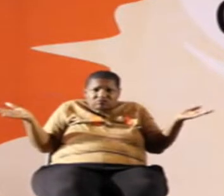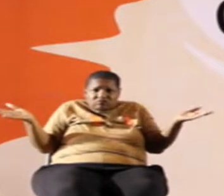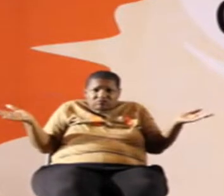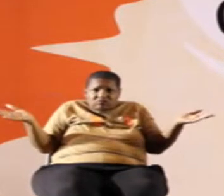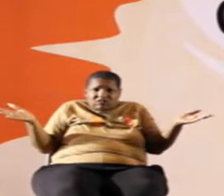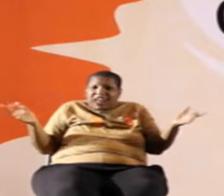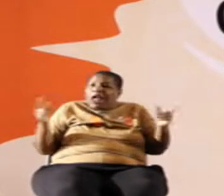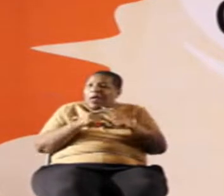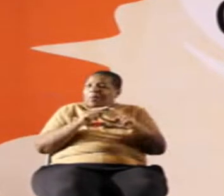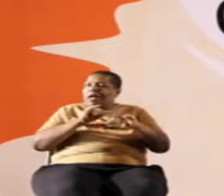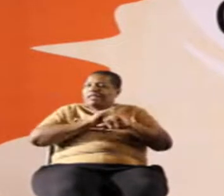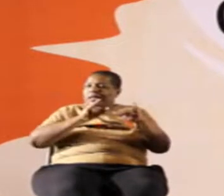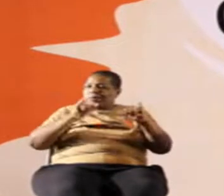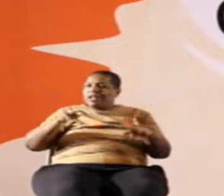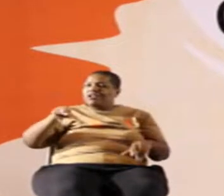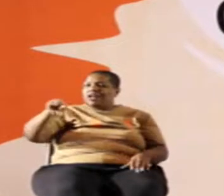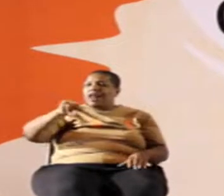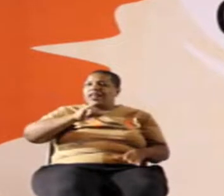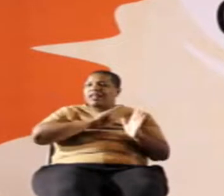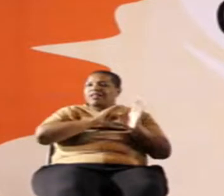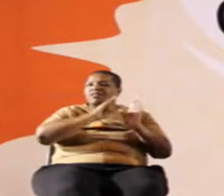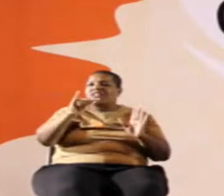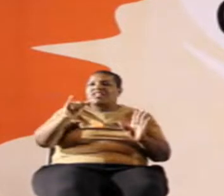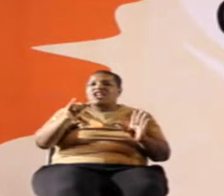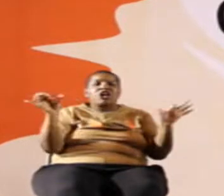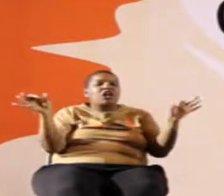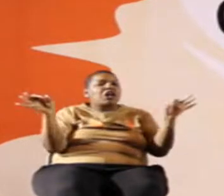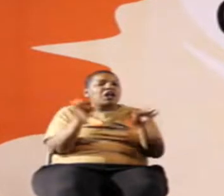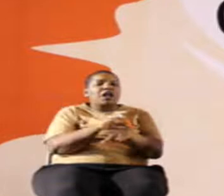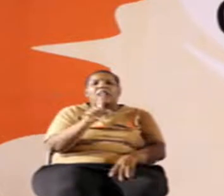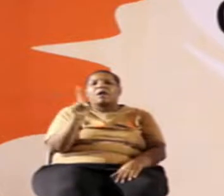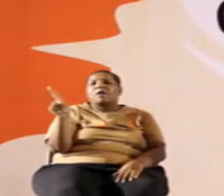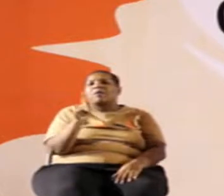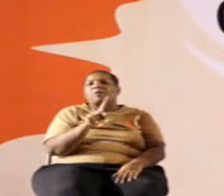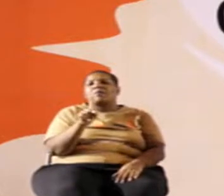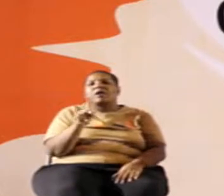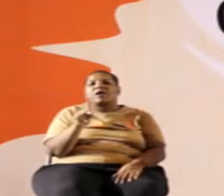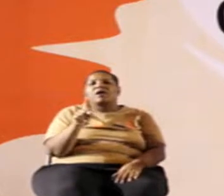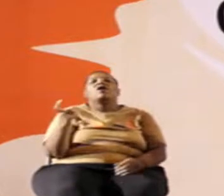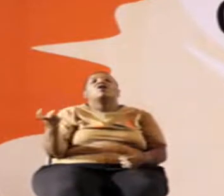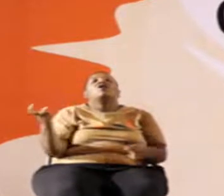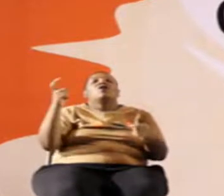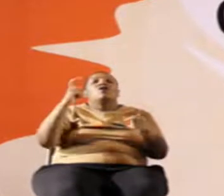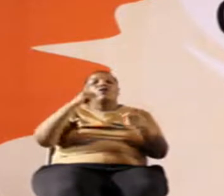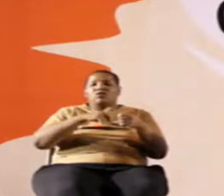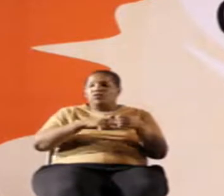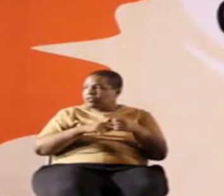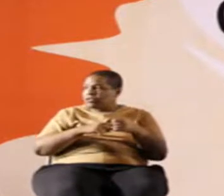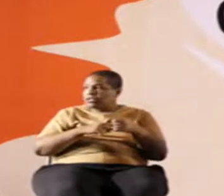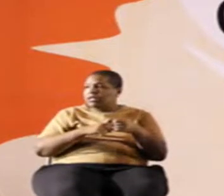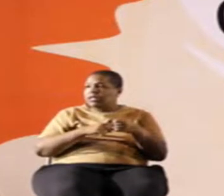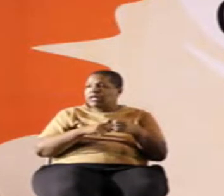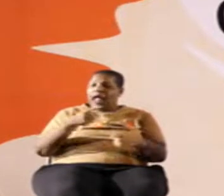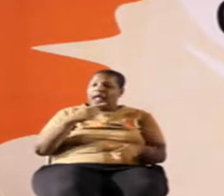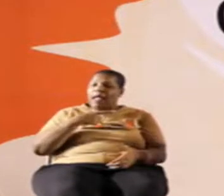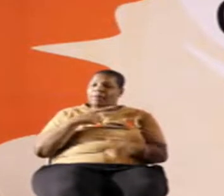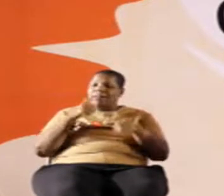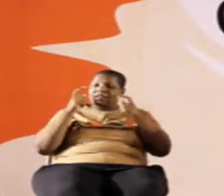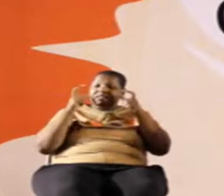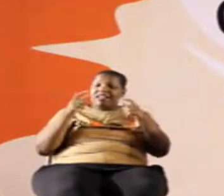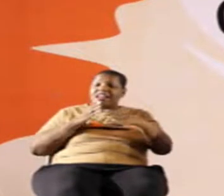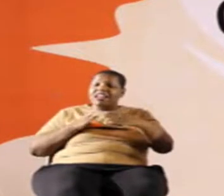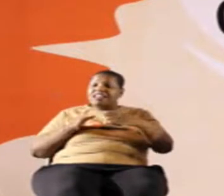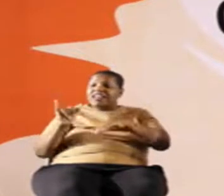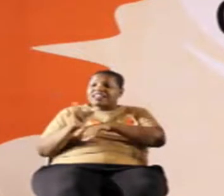Mas a mensagem que ela está passando não se extingue. Voltando a Toni Morrison, a mim o que interessa são